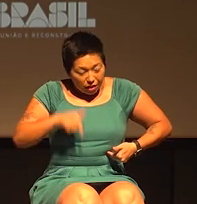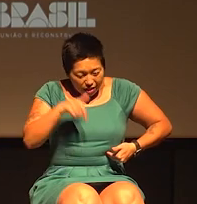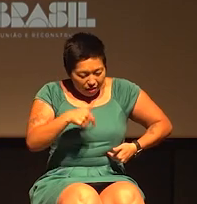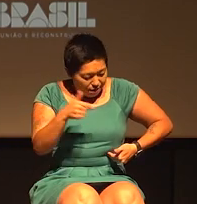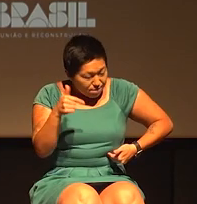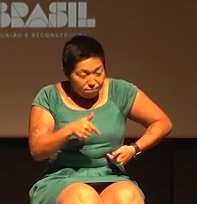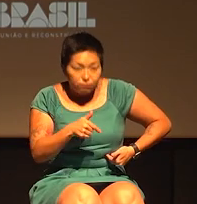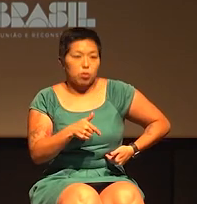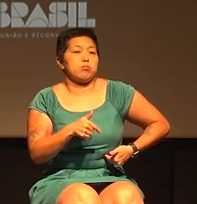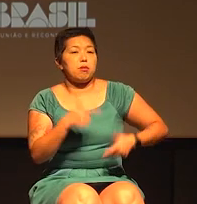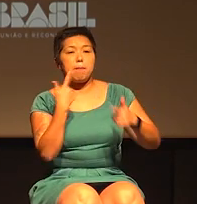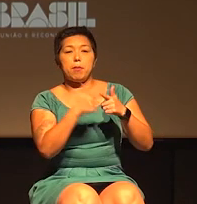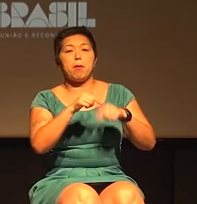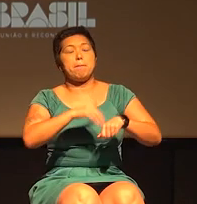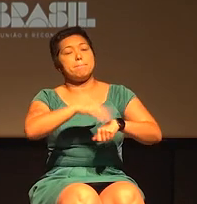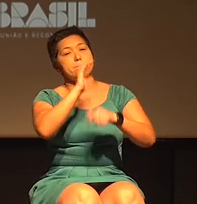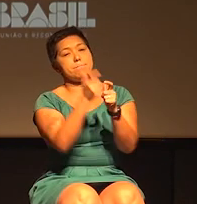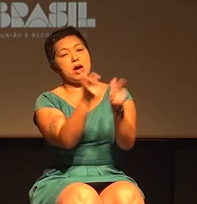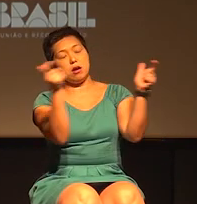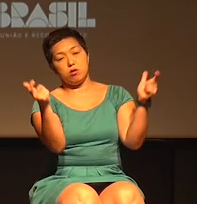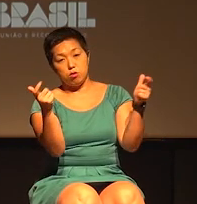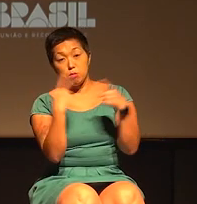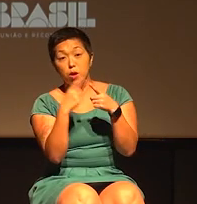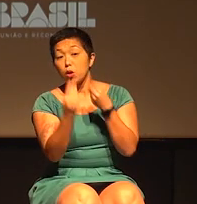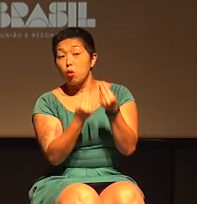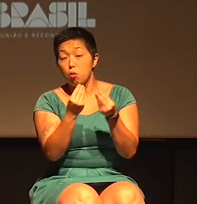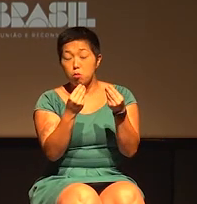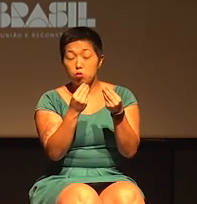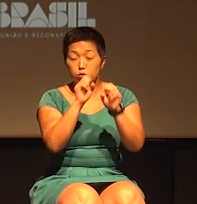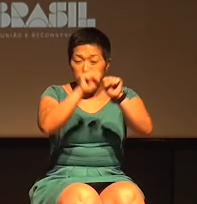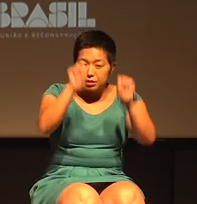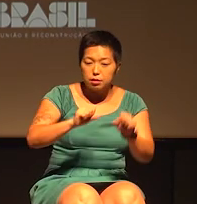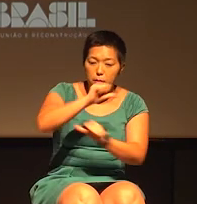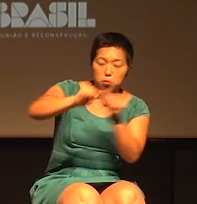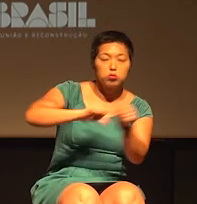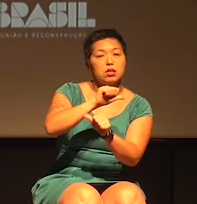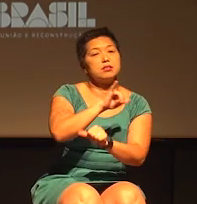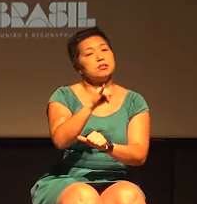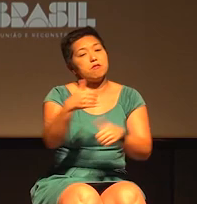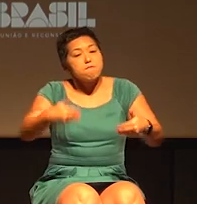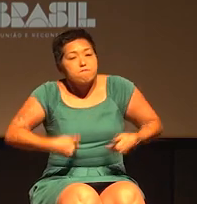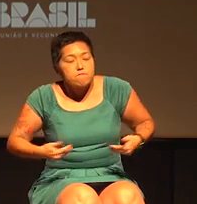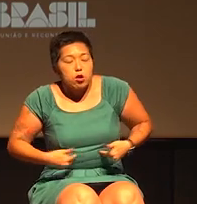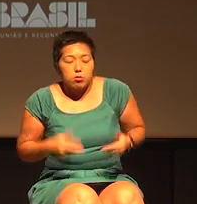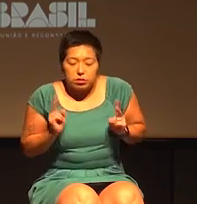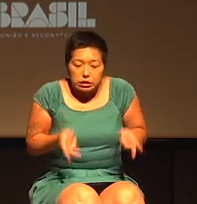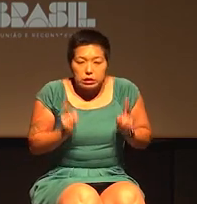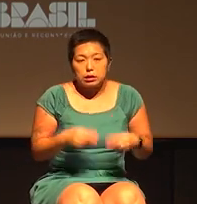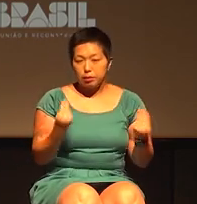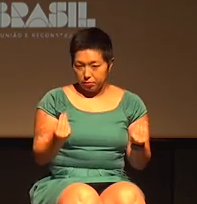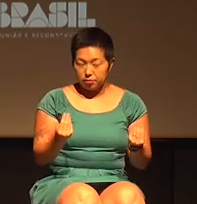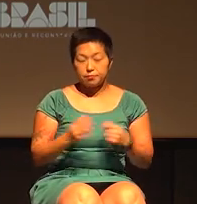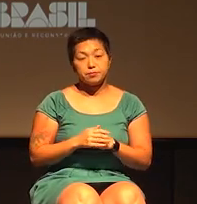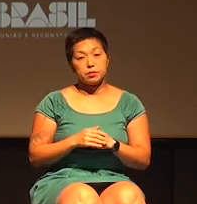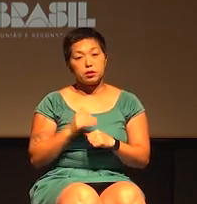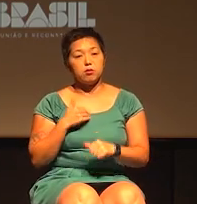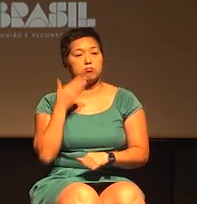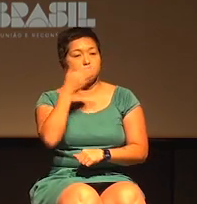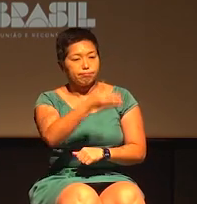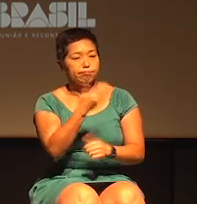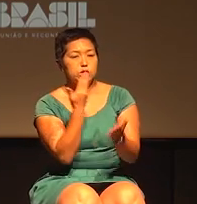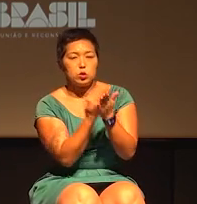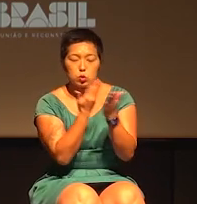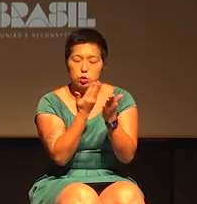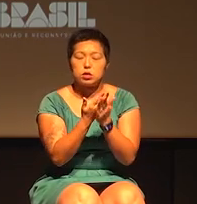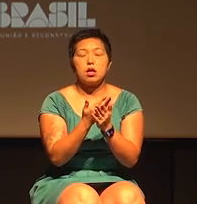ia sair de um sistema ruim com fome né Sem dignidade sem acesso a comida Então eu fui fazer agronomia eu estudei